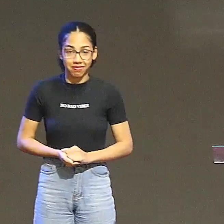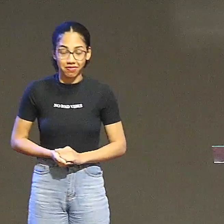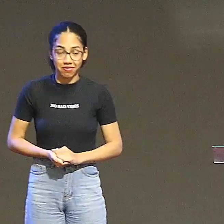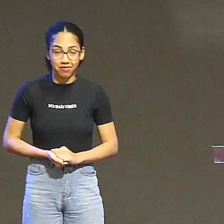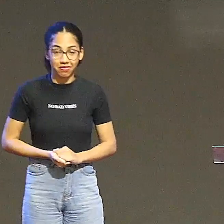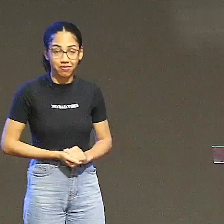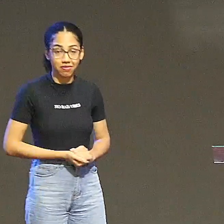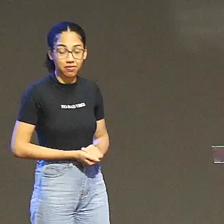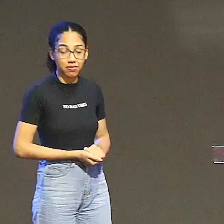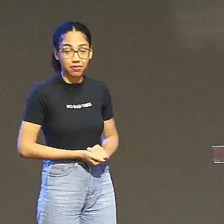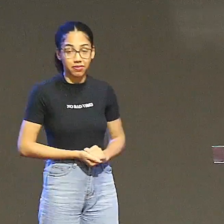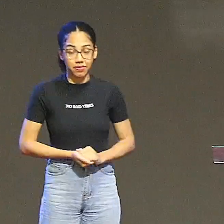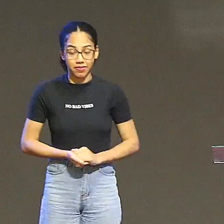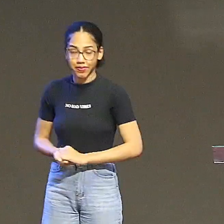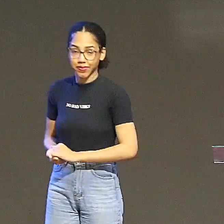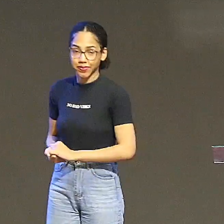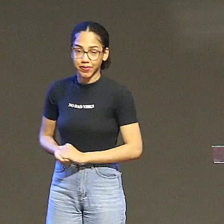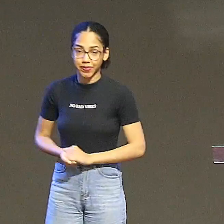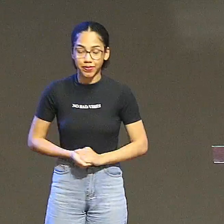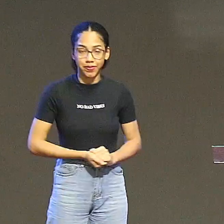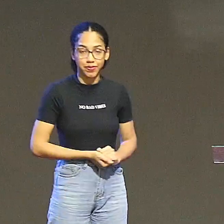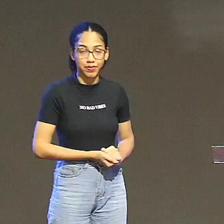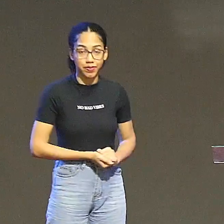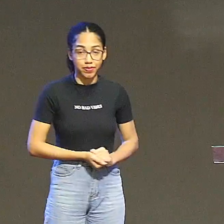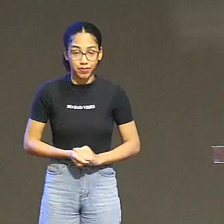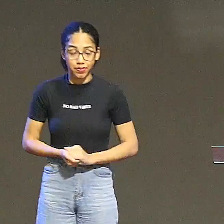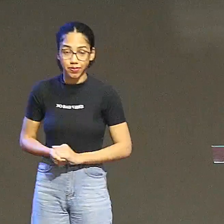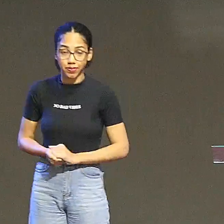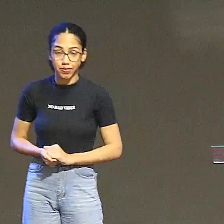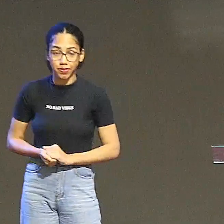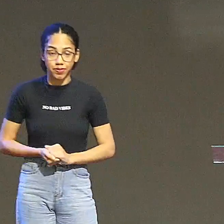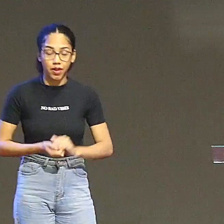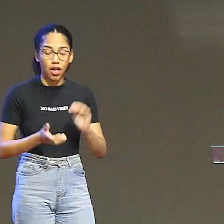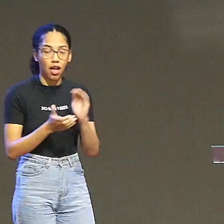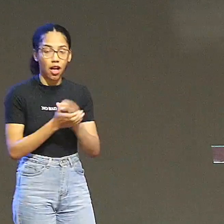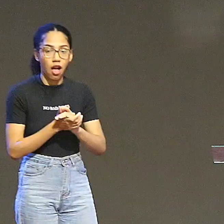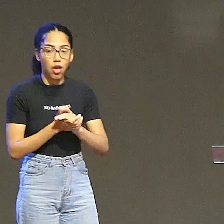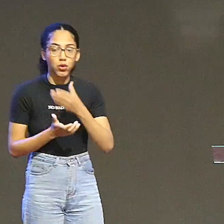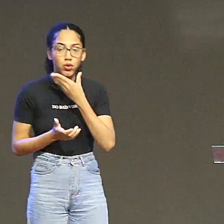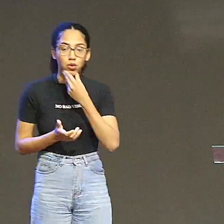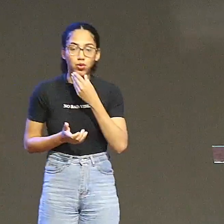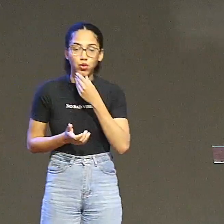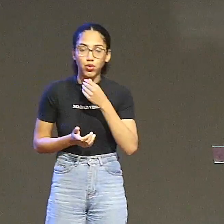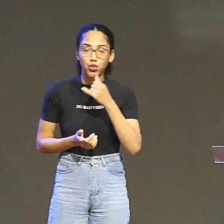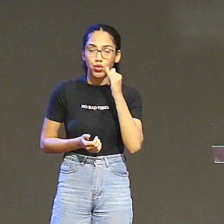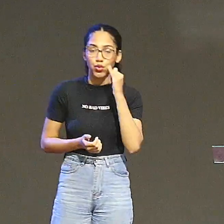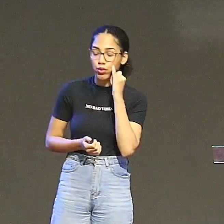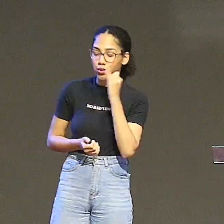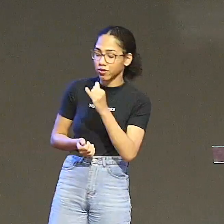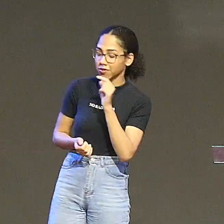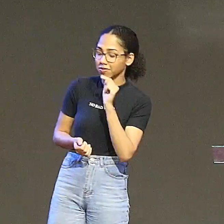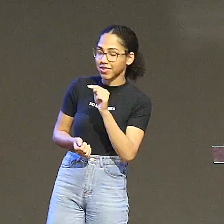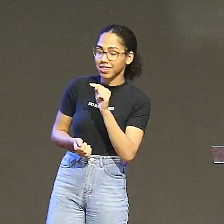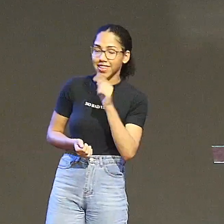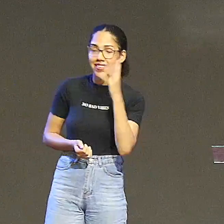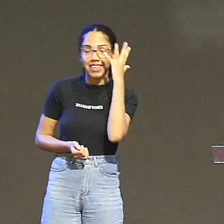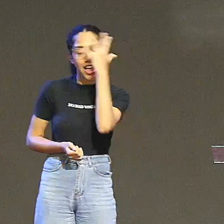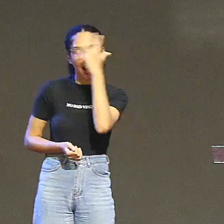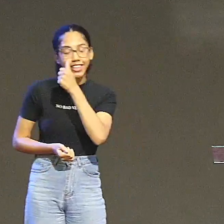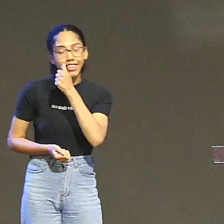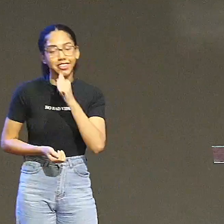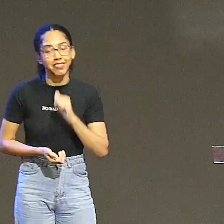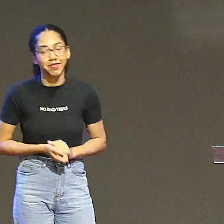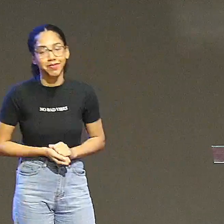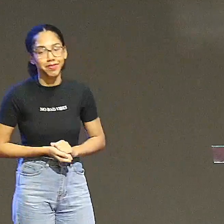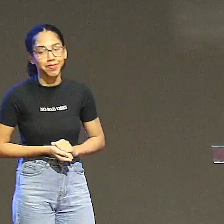estou aí o seu marido minha irmã vira para você e fala assim Nossa mas você é linda Aí